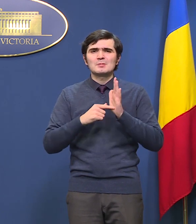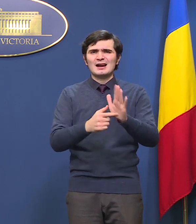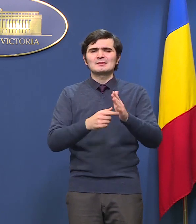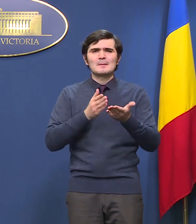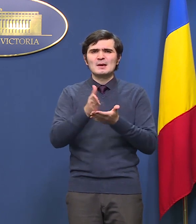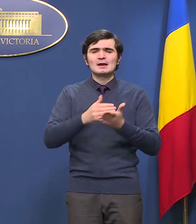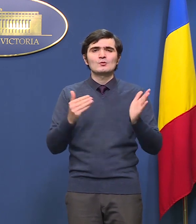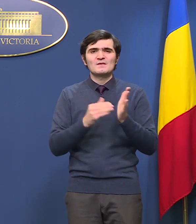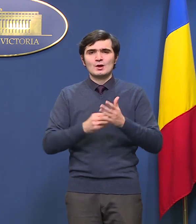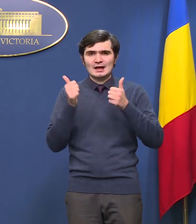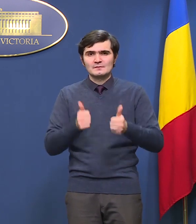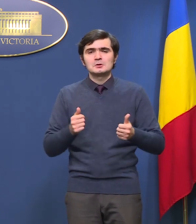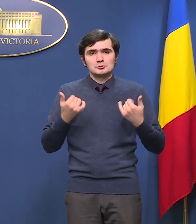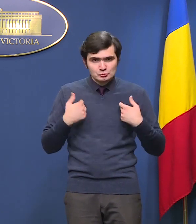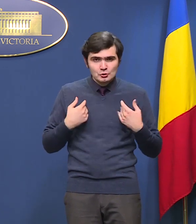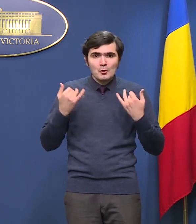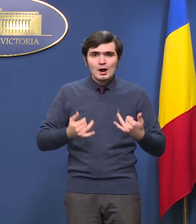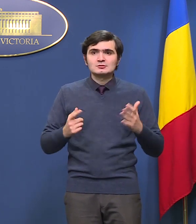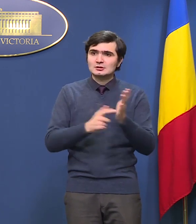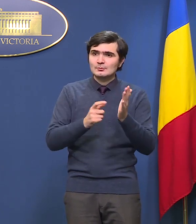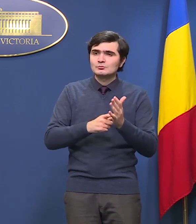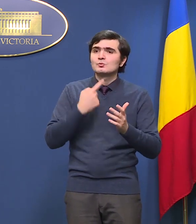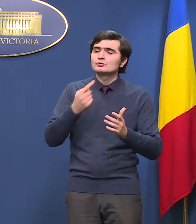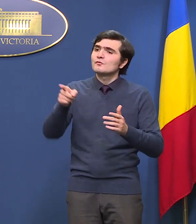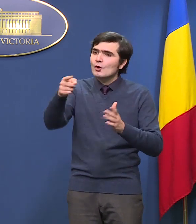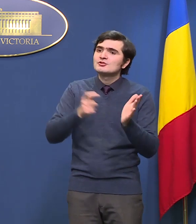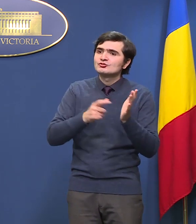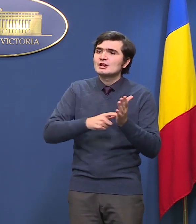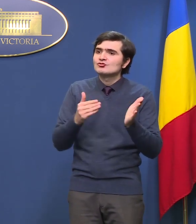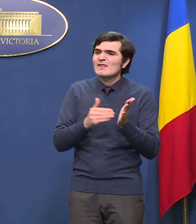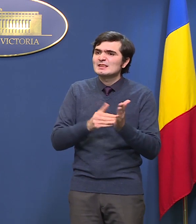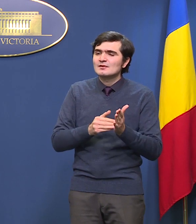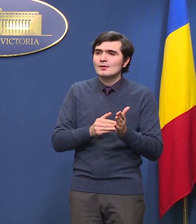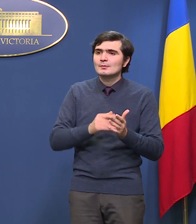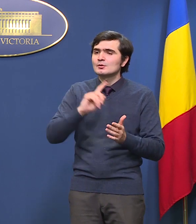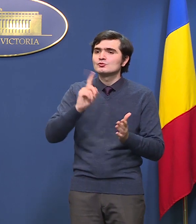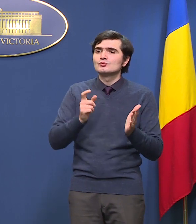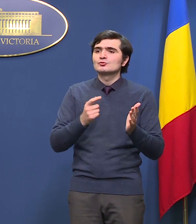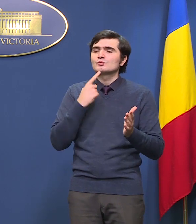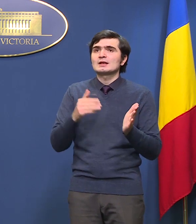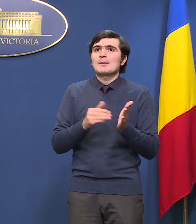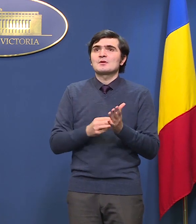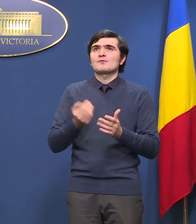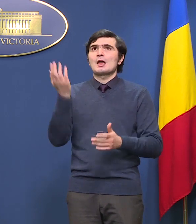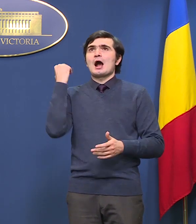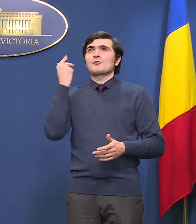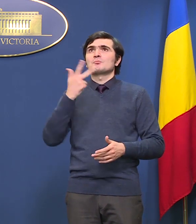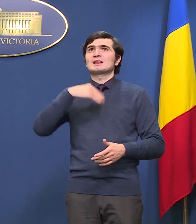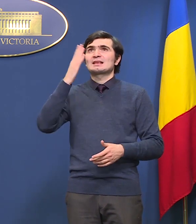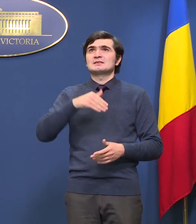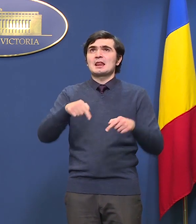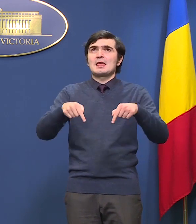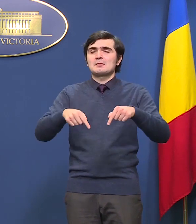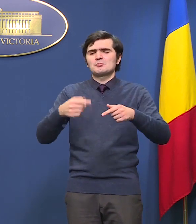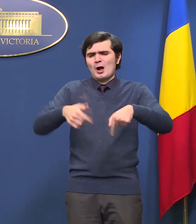oricum le-am solicitat și astăzi. Cereți ce aveți nevoie. Dar nu cereți ce aveți nevoie, că am nevoie acum 3 zile. Pe o perioadă